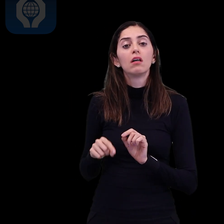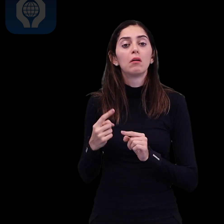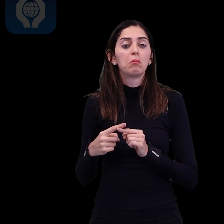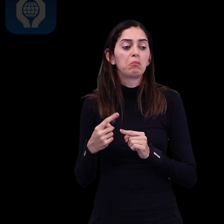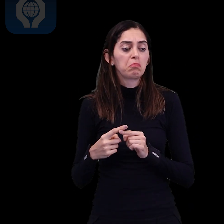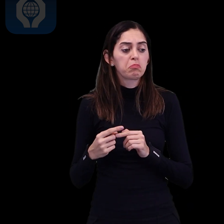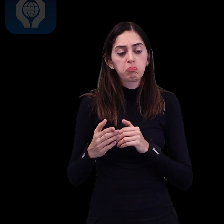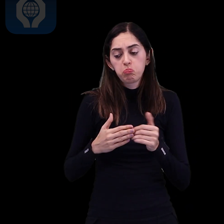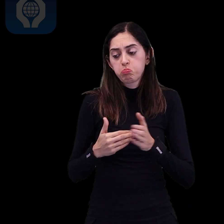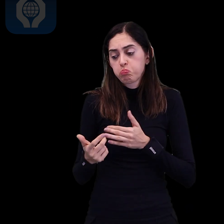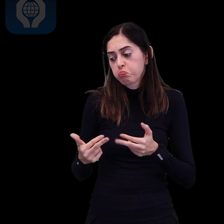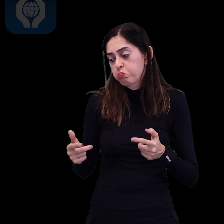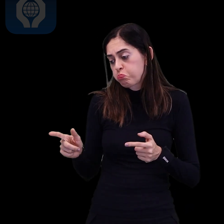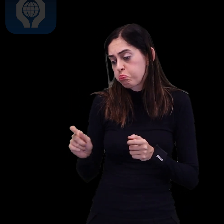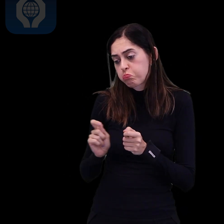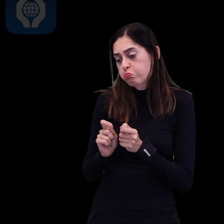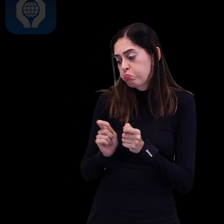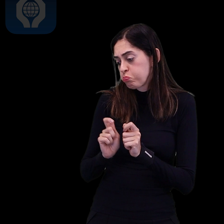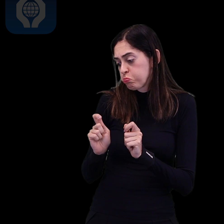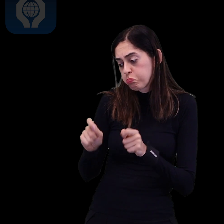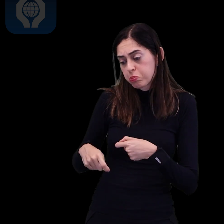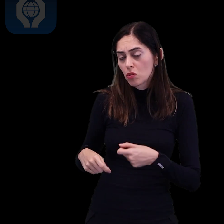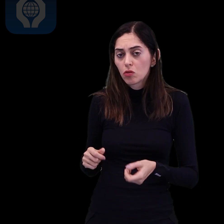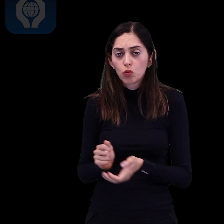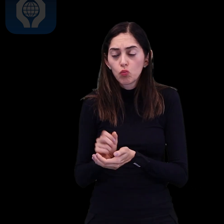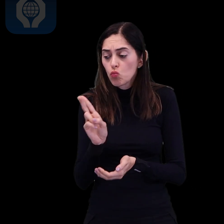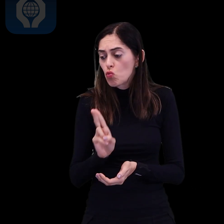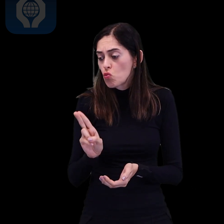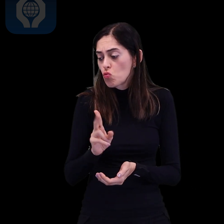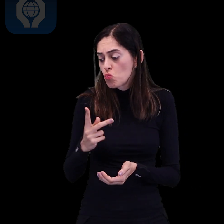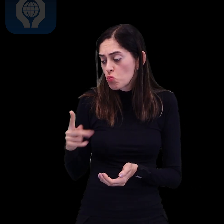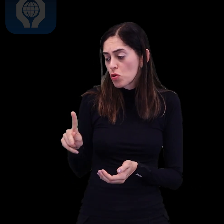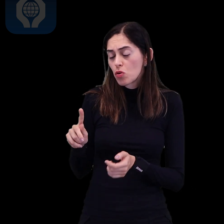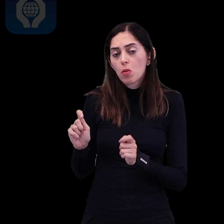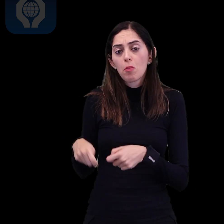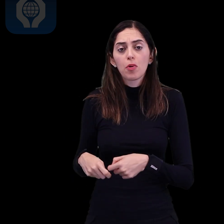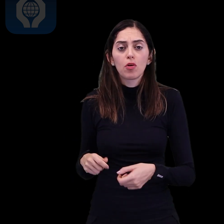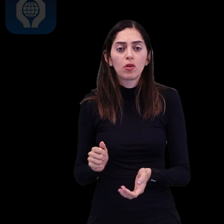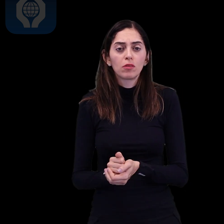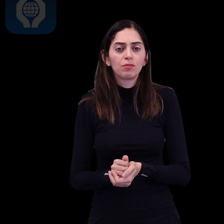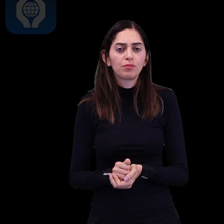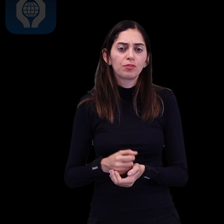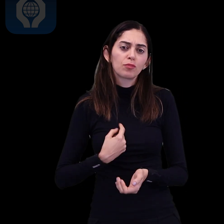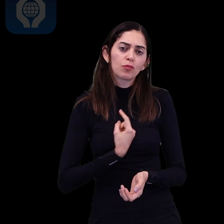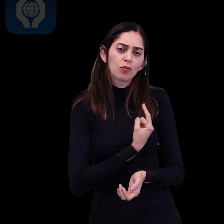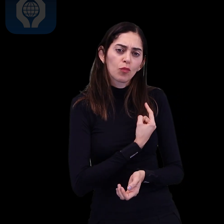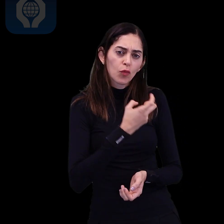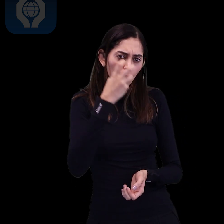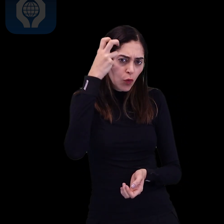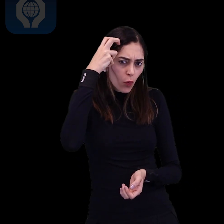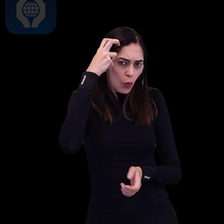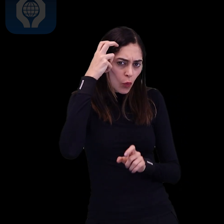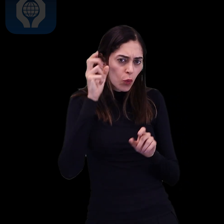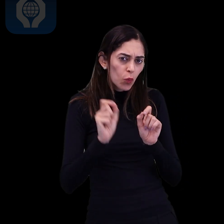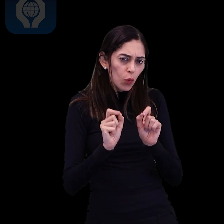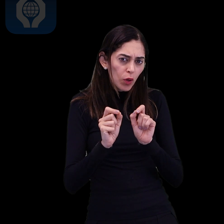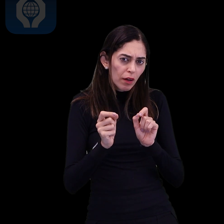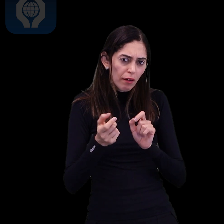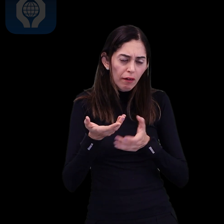faça o que bem entender. A distinção em nossa cultura pode não ser tão óbvia, mas a